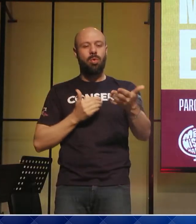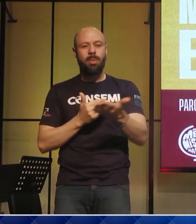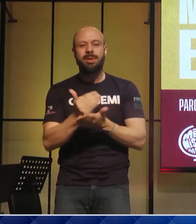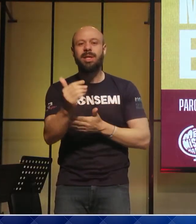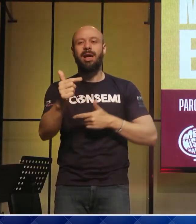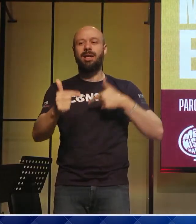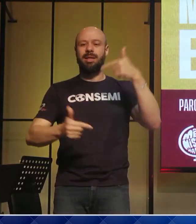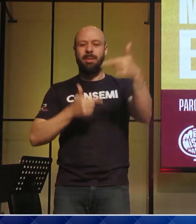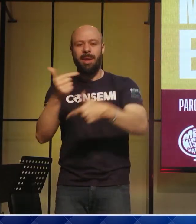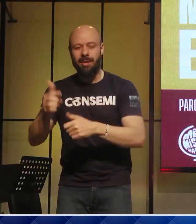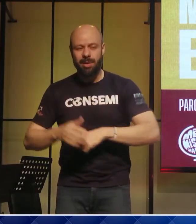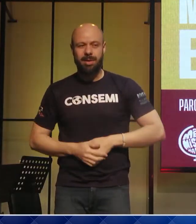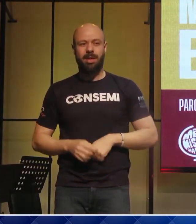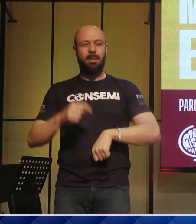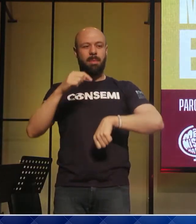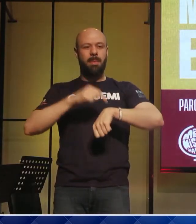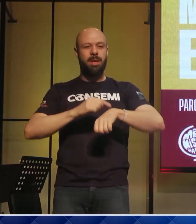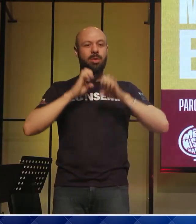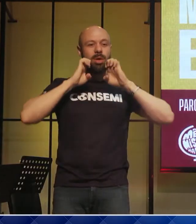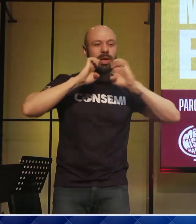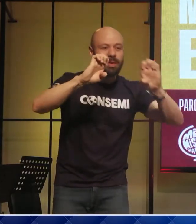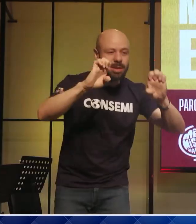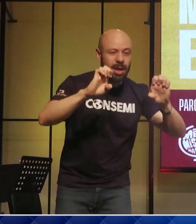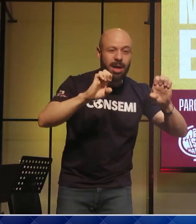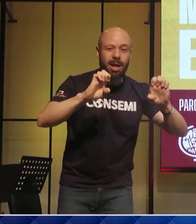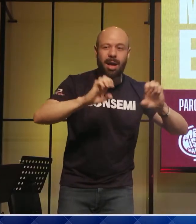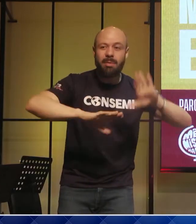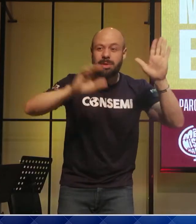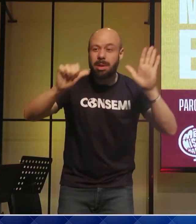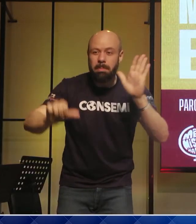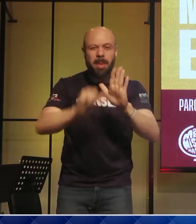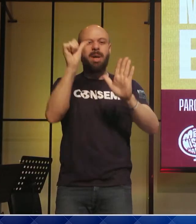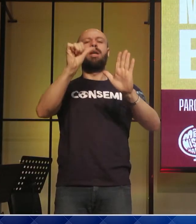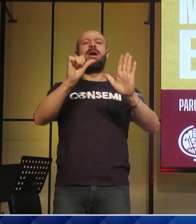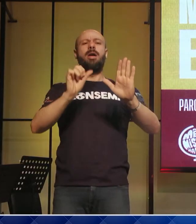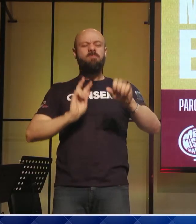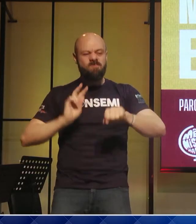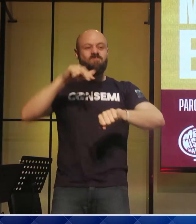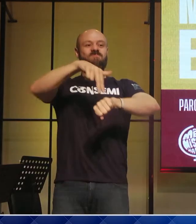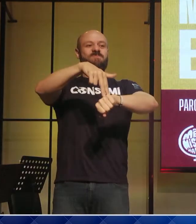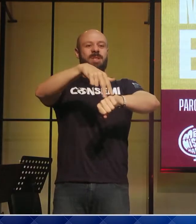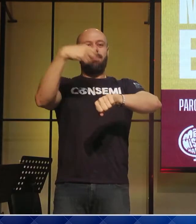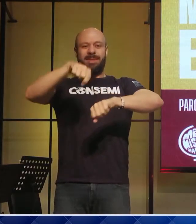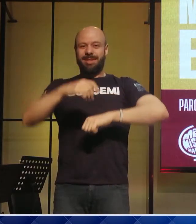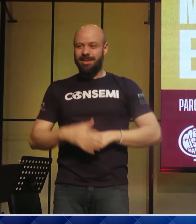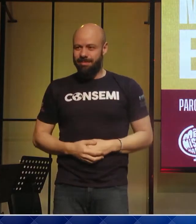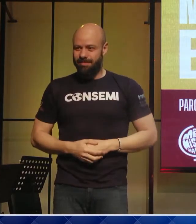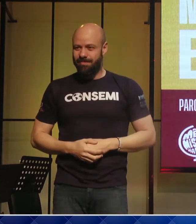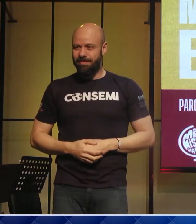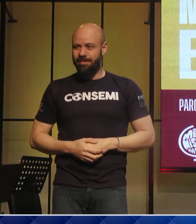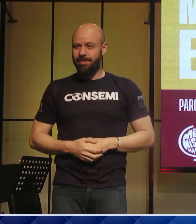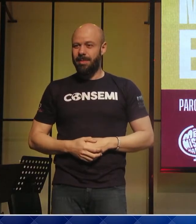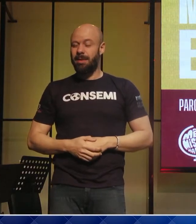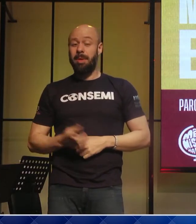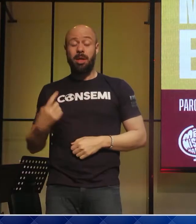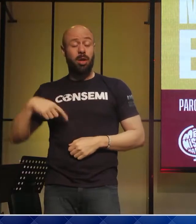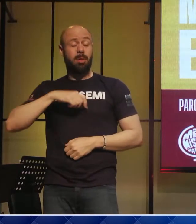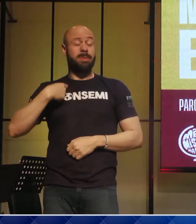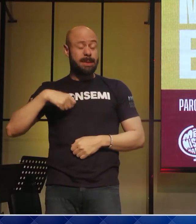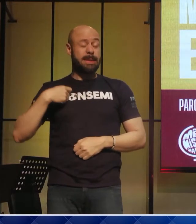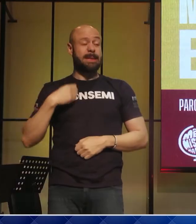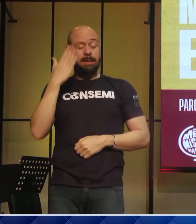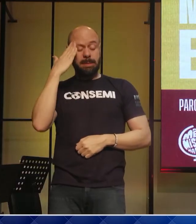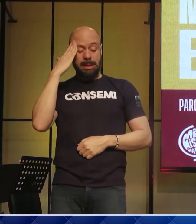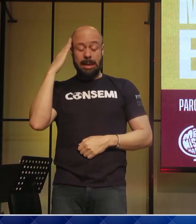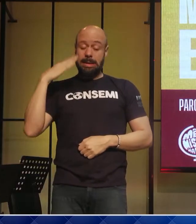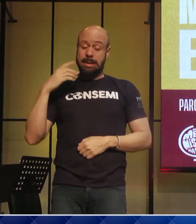de você evangelizar alguém aonde quer que seja. Esses momentos são singulares, são únicos na vida da gente.